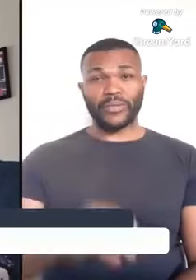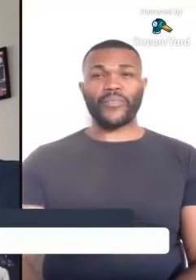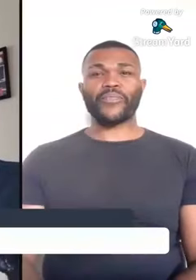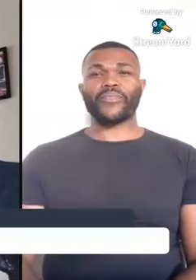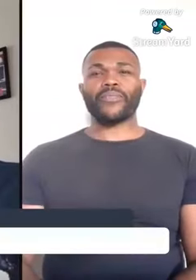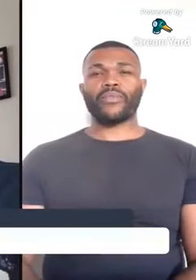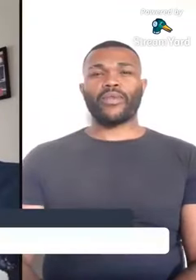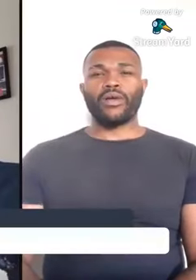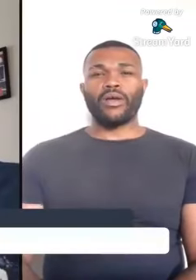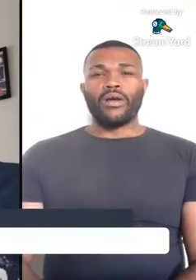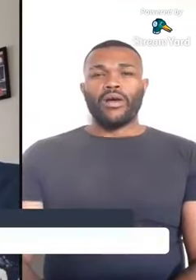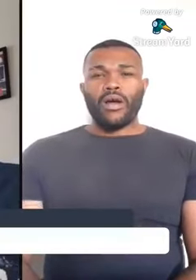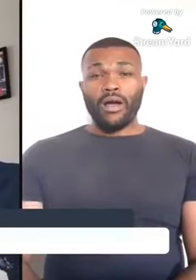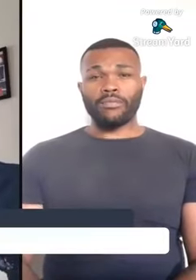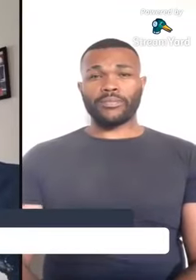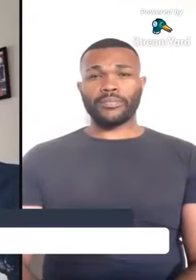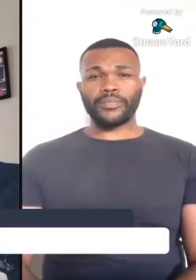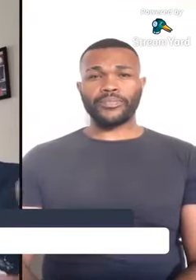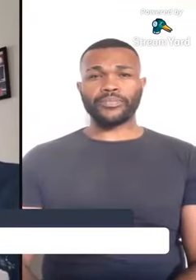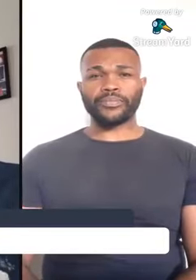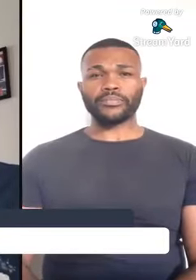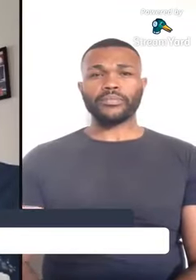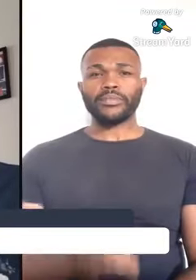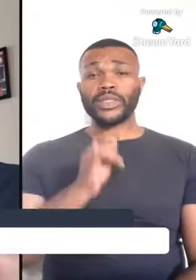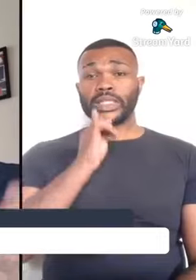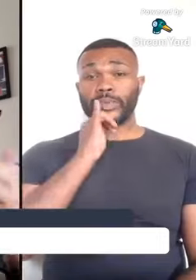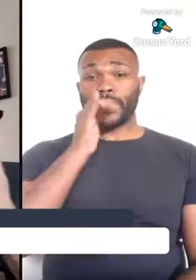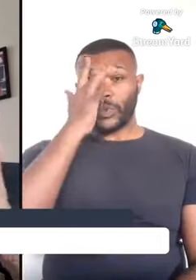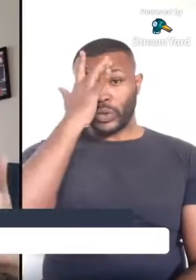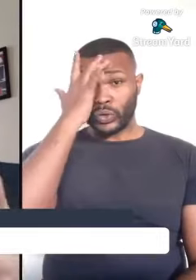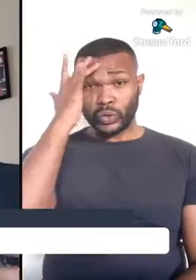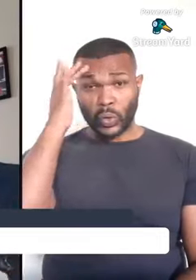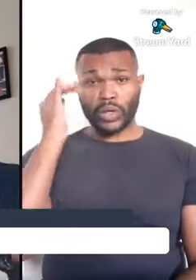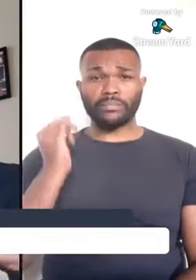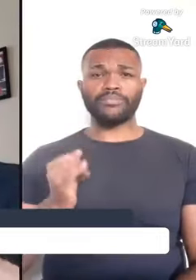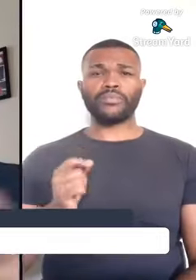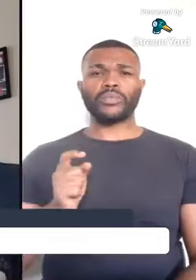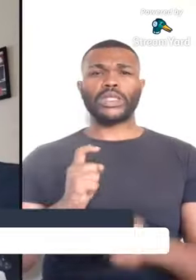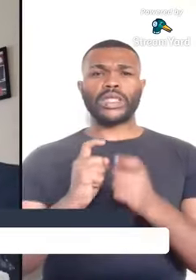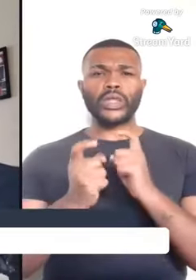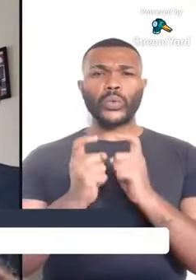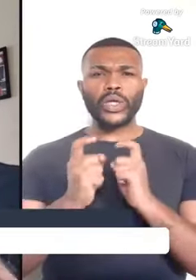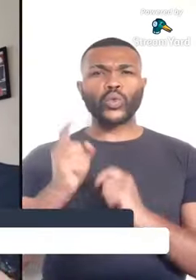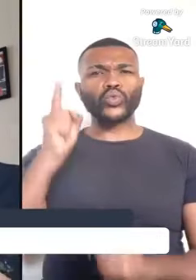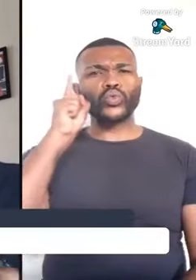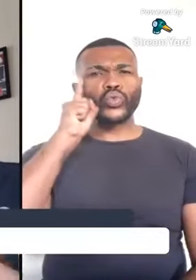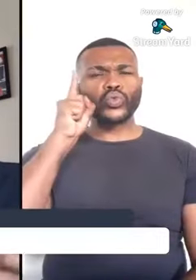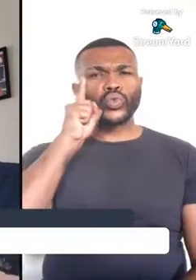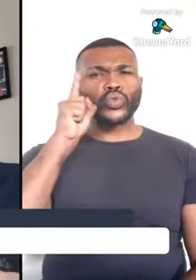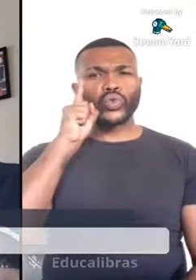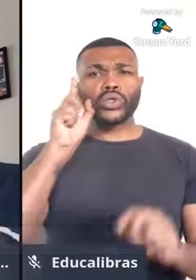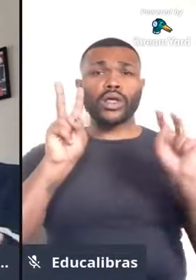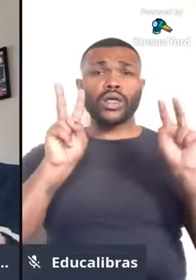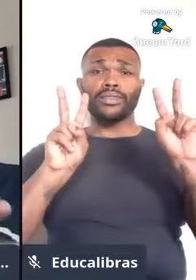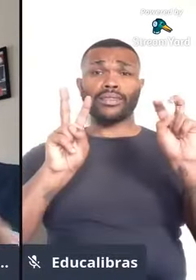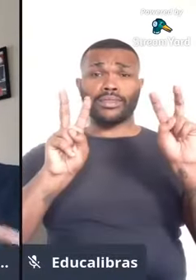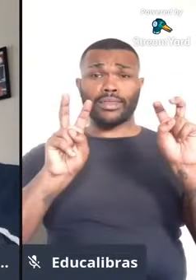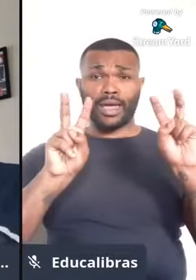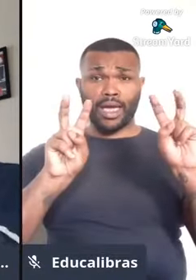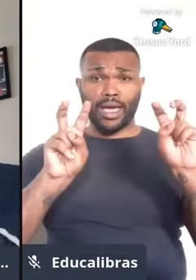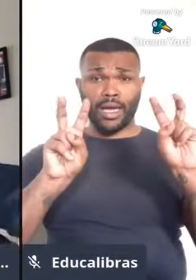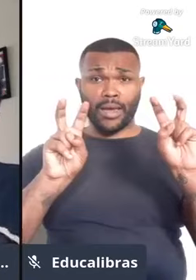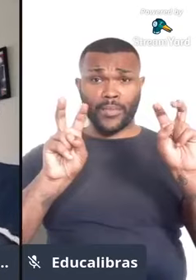Um grande veículo de imprensa tem uma reunião diária de pauta, com todos os temas que vão ser abordados ali naquele dia,